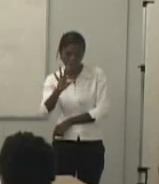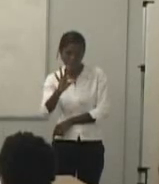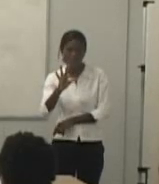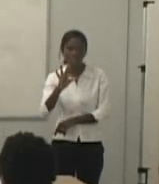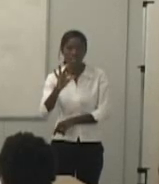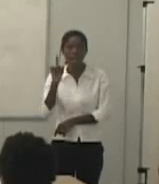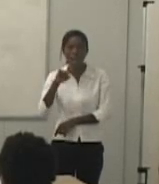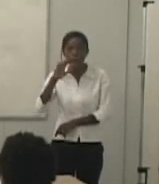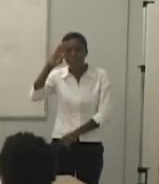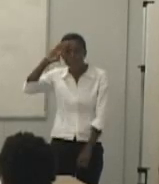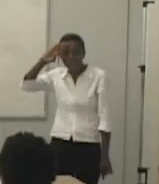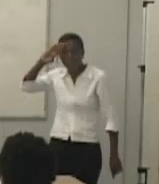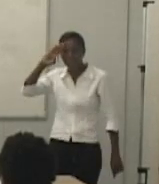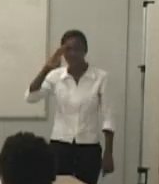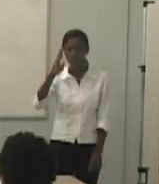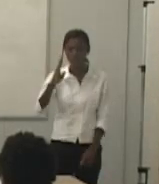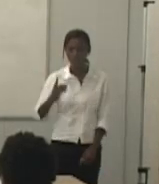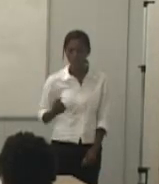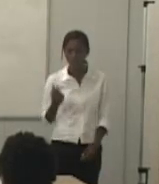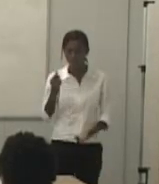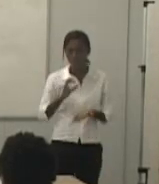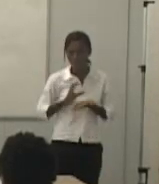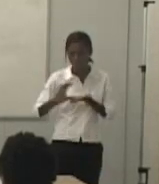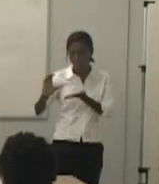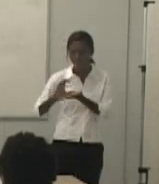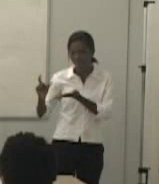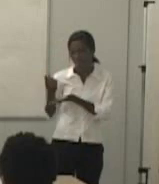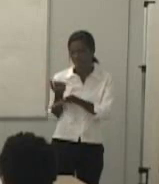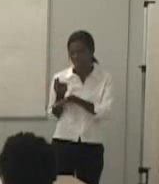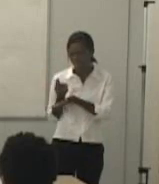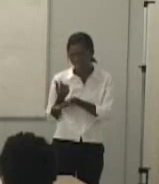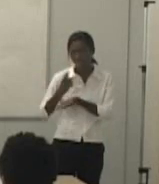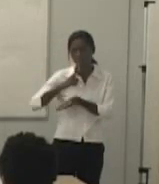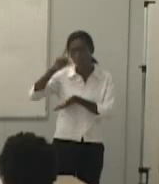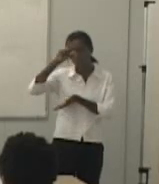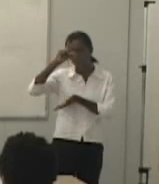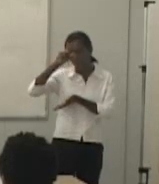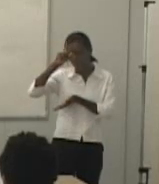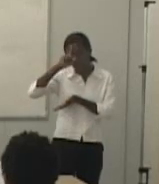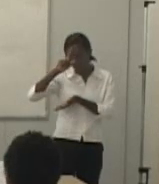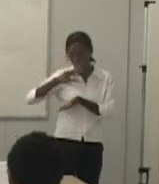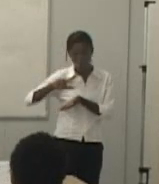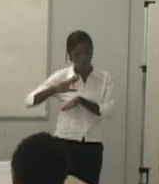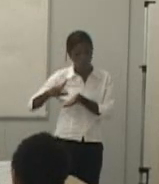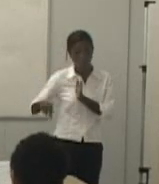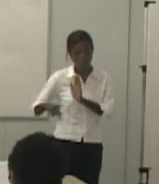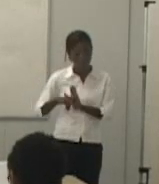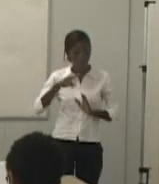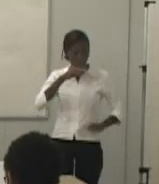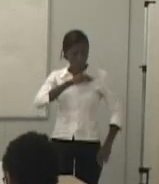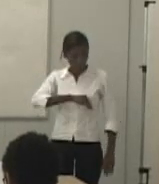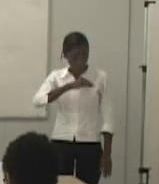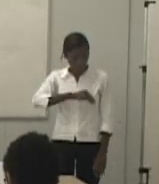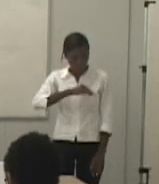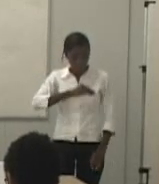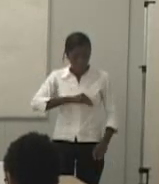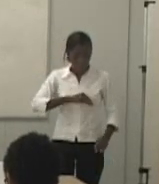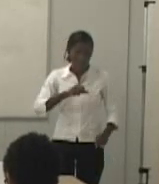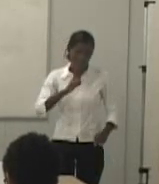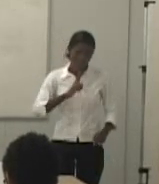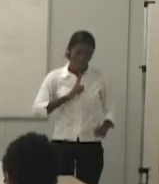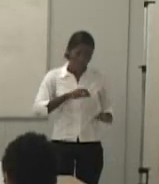de costeio custeio é o dinheiro que a gente gasta no dia a dia não é folha salarial a folha salarial vem em verba